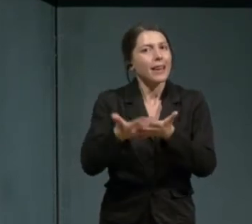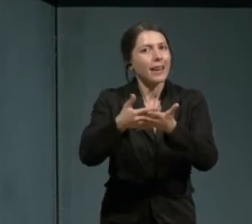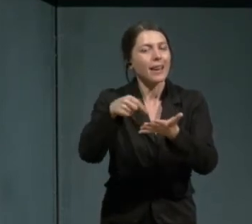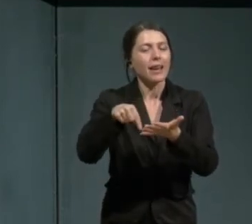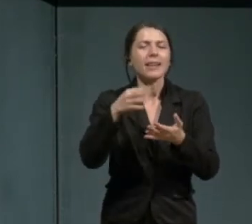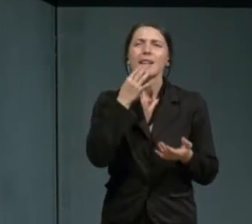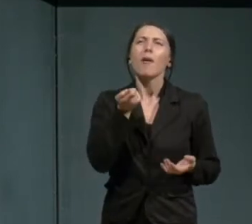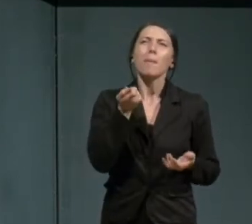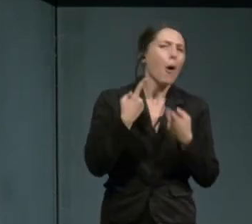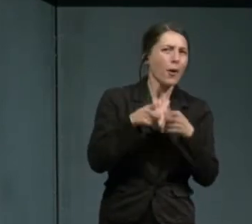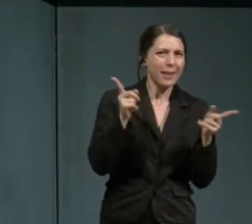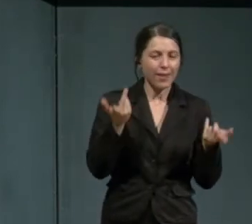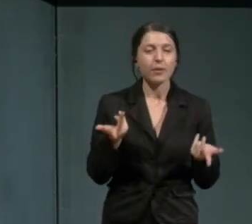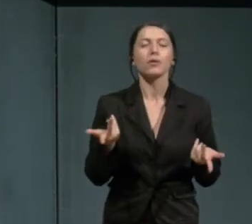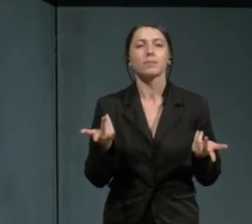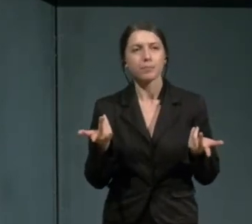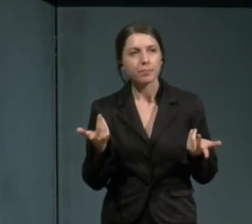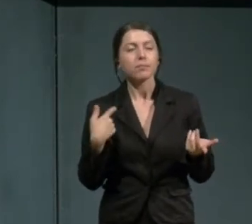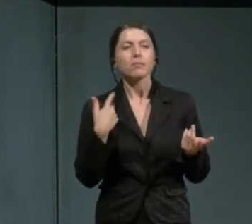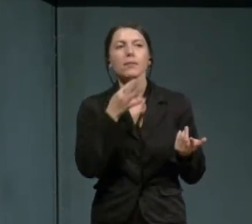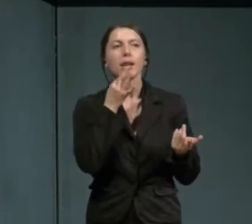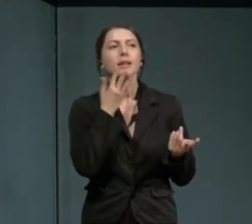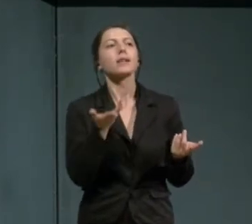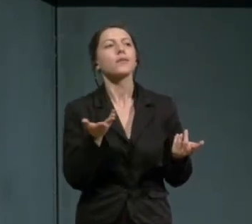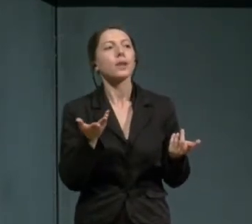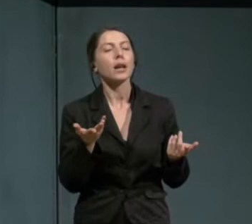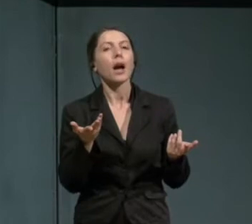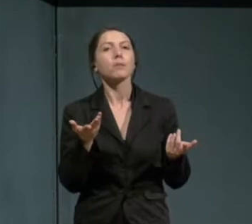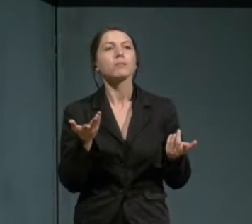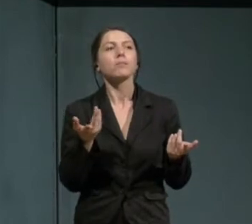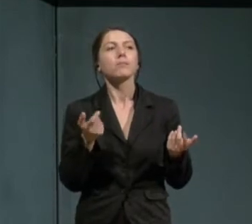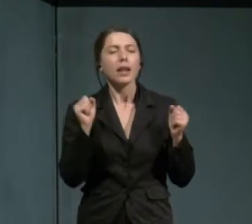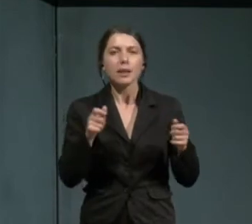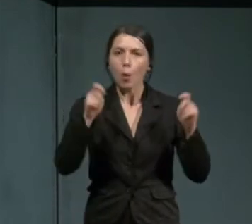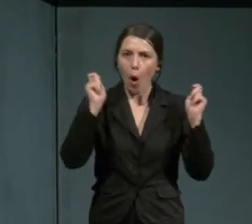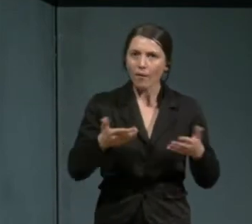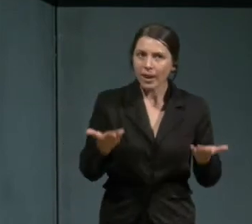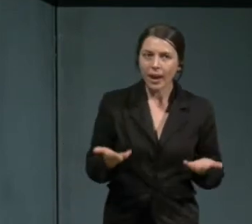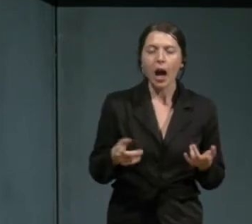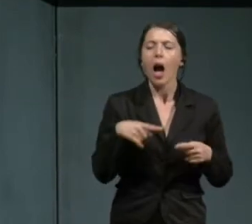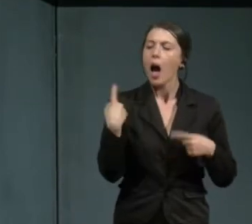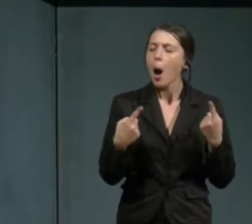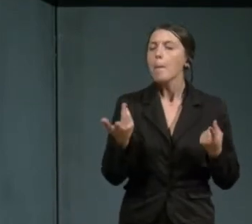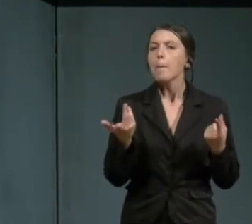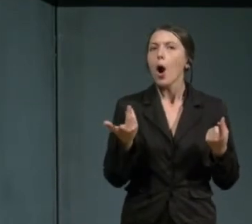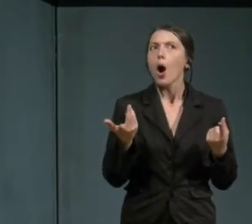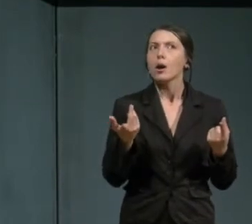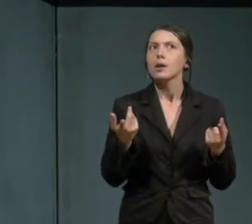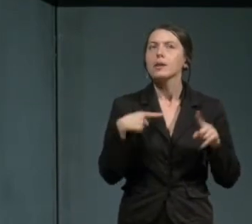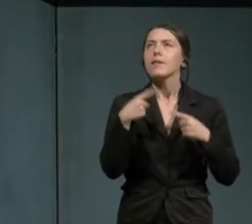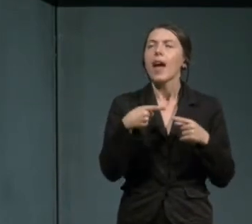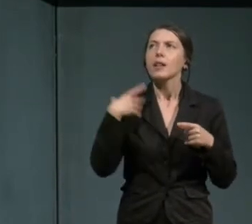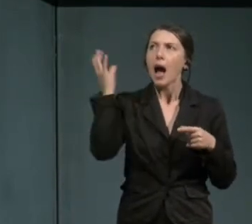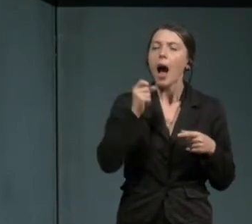diverso allora potremo proprio partire da qui per poi capire come questo domando in qualche modo anche anticipato